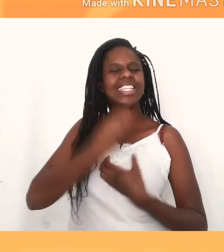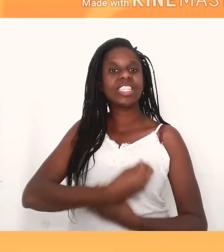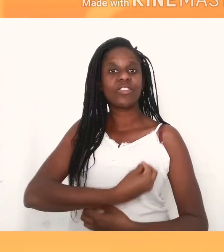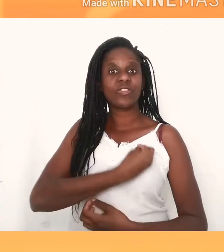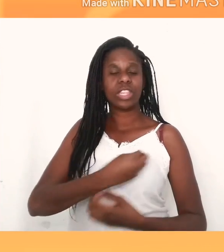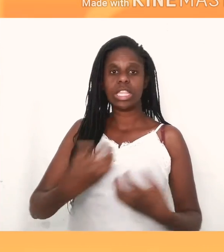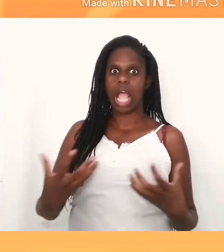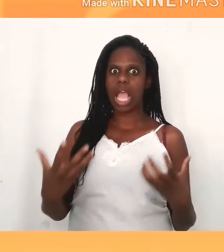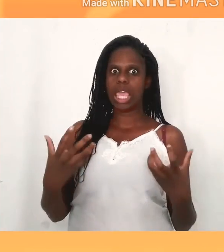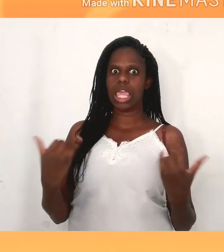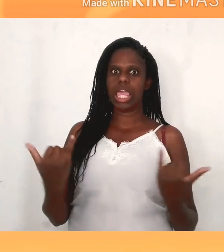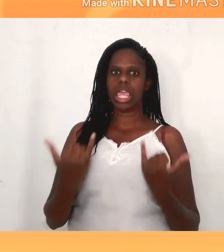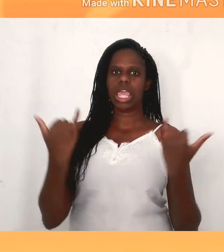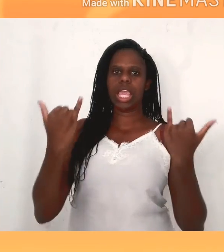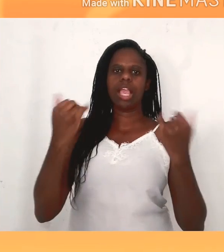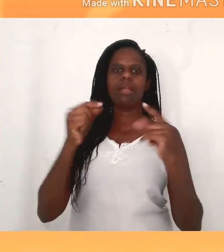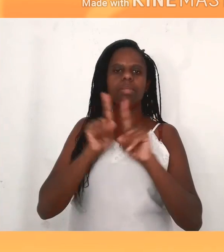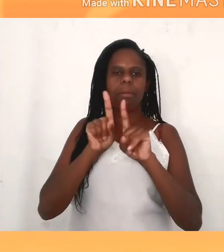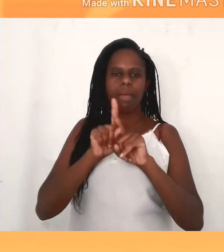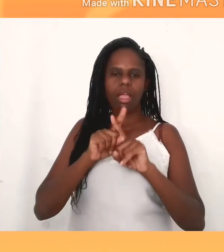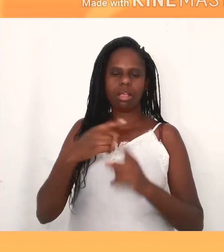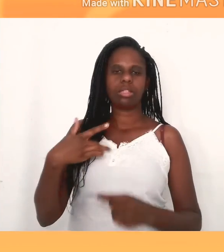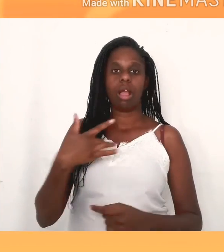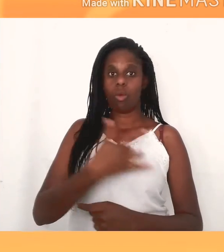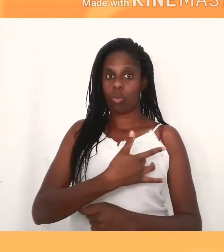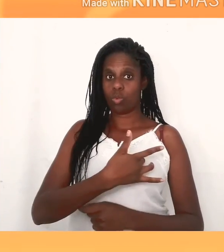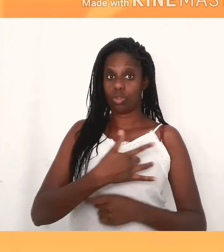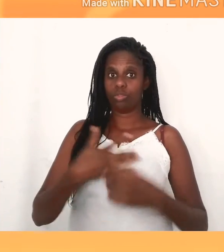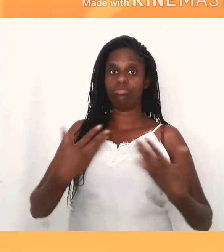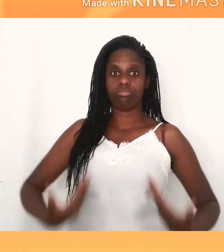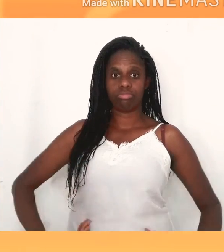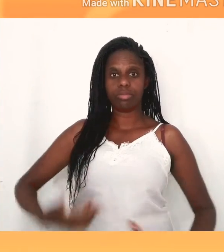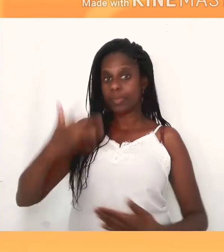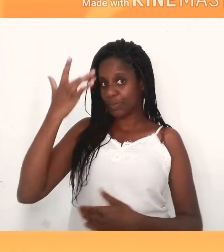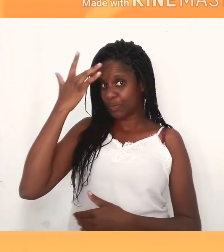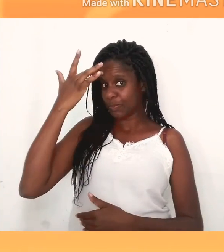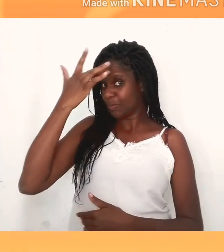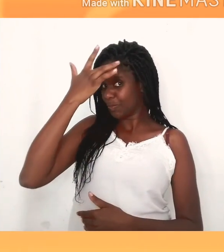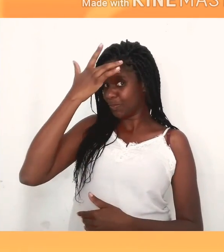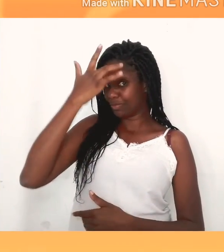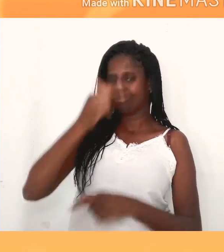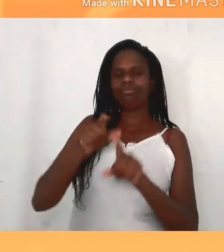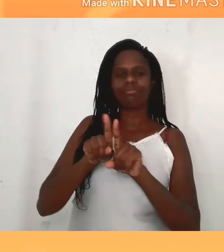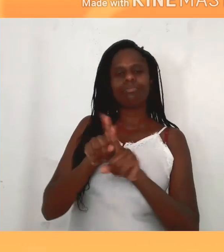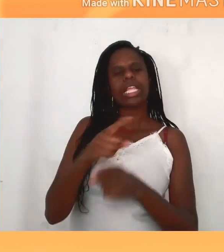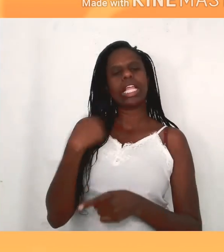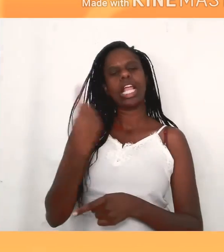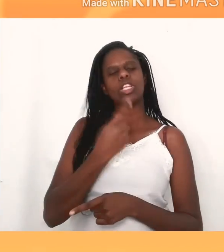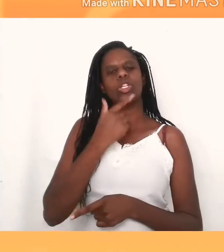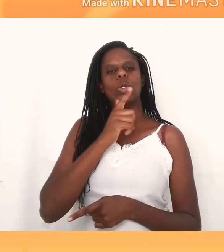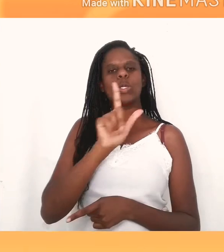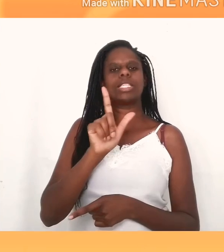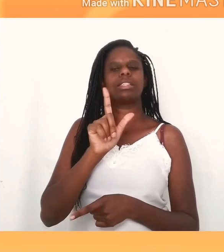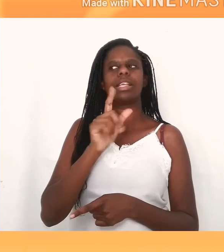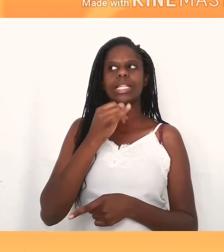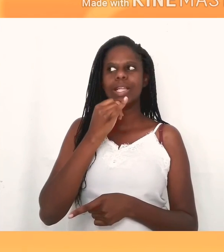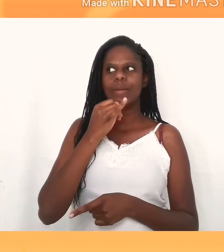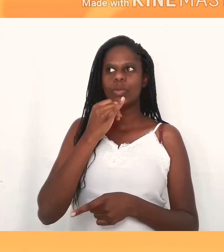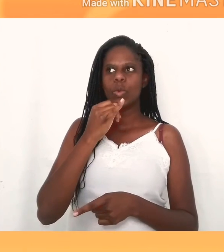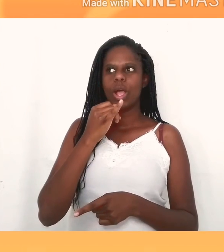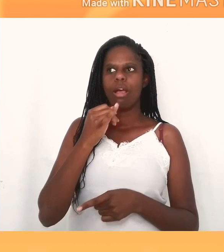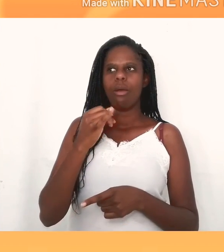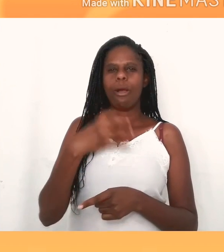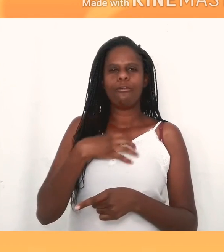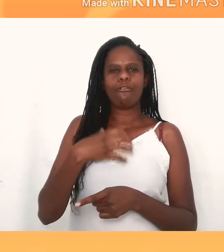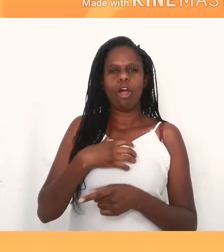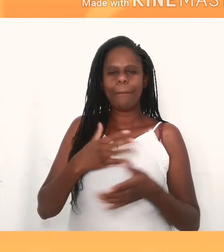uma experiência de vida muito mais rica, com saúde física, mental e, sobretudo, que a gente tenha também um caminho, como a